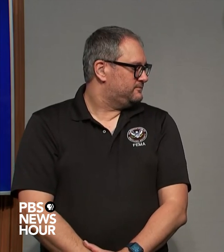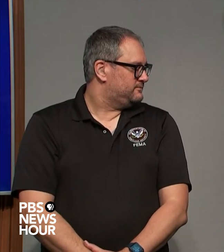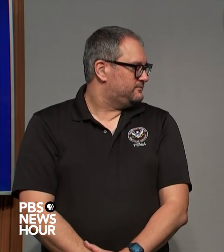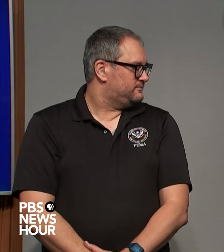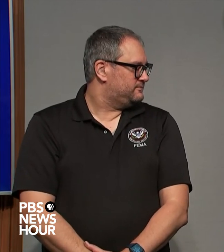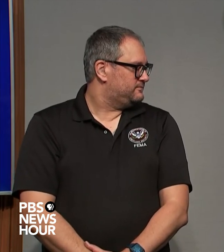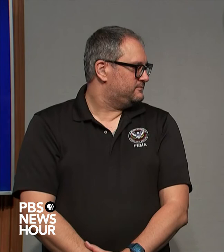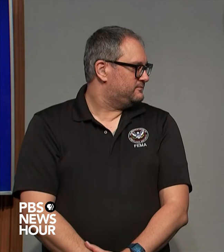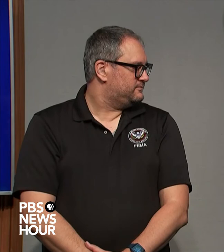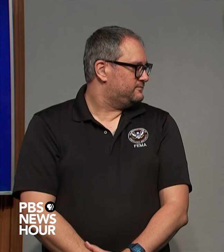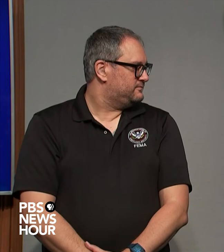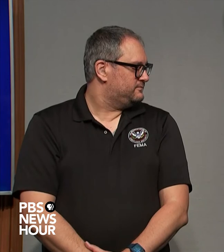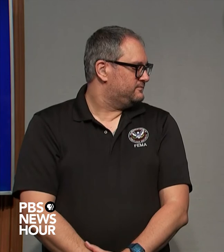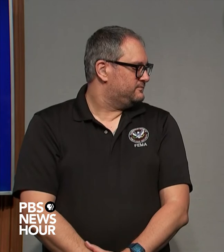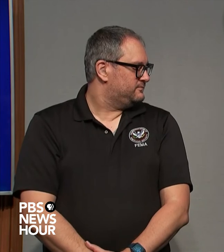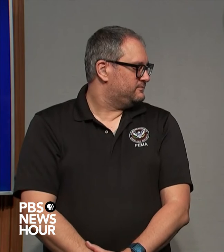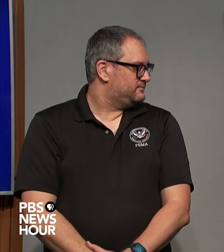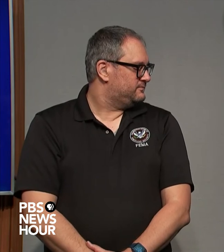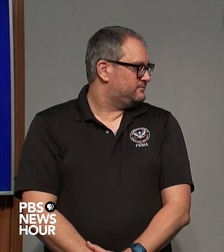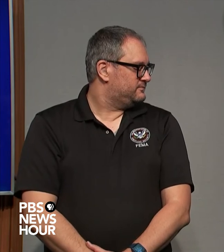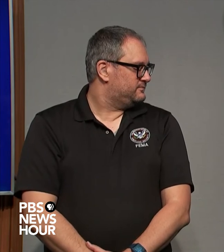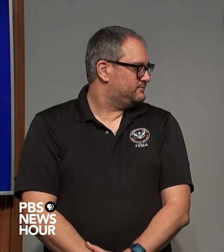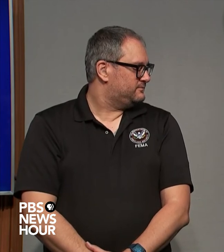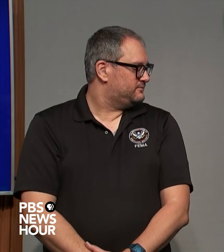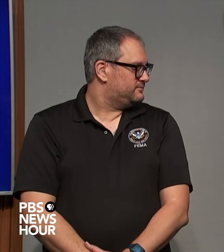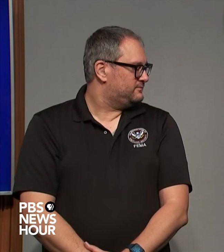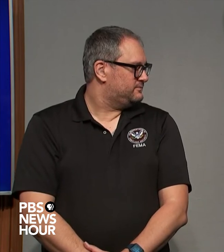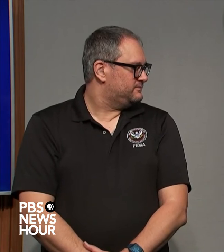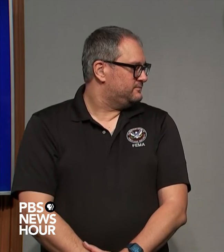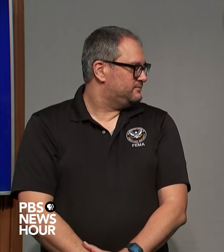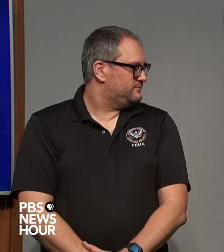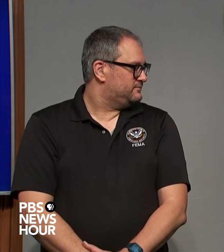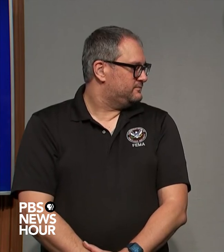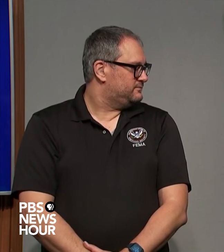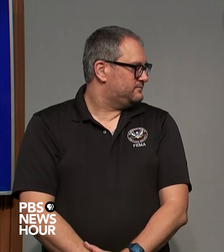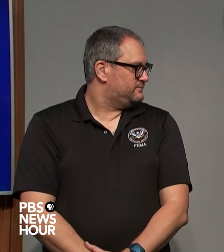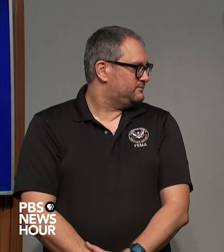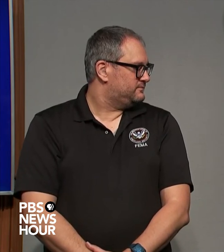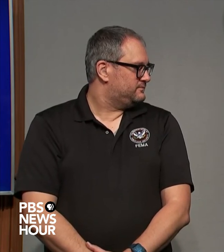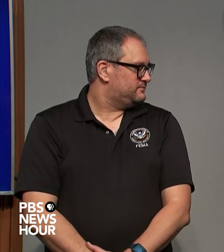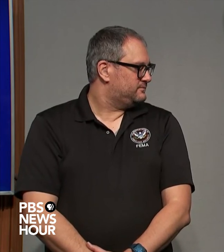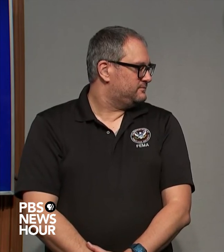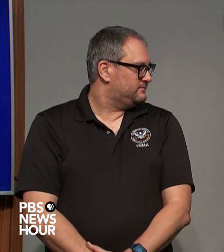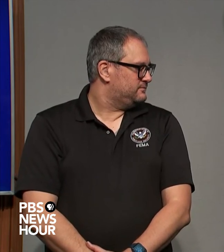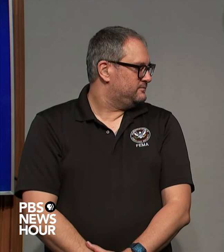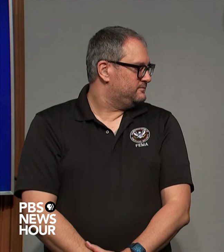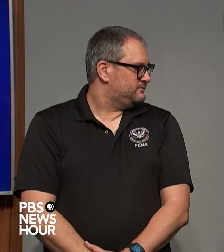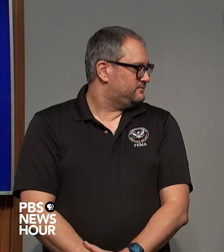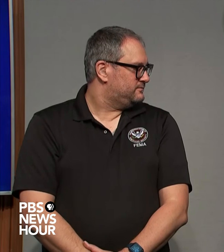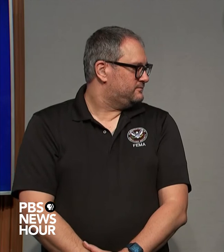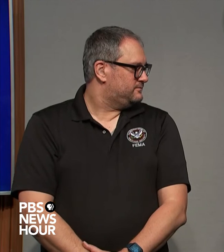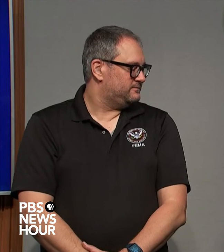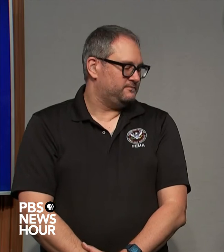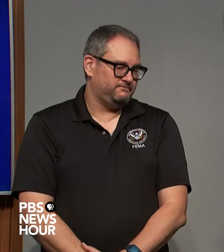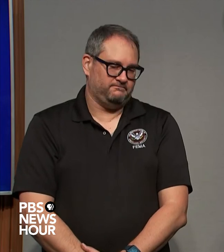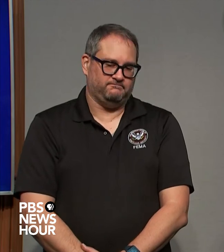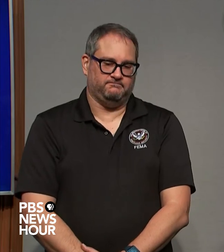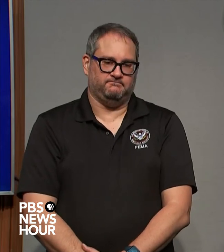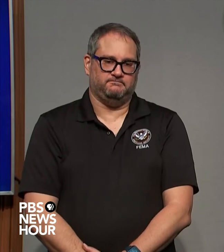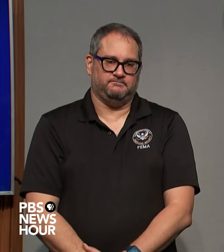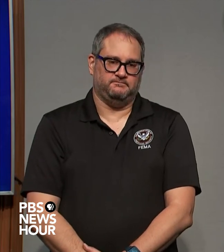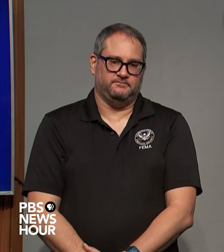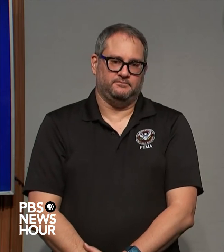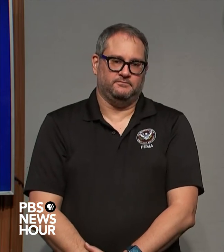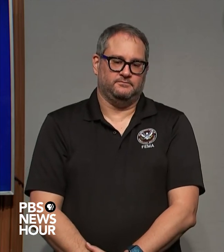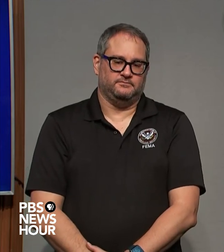recursos que hemos desplazado en la respuesta a esta emergencia tenemos equipos de búsqueda y rescate rescate también de equipos de